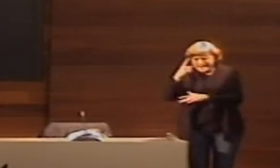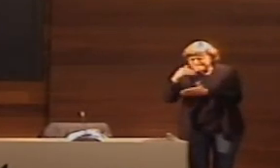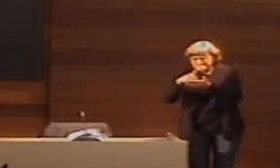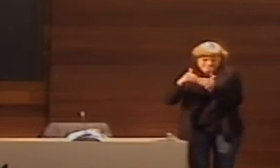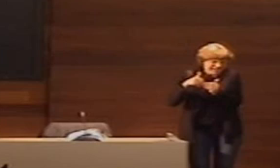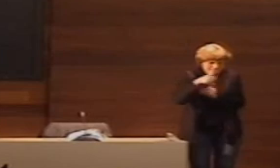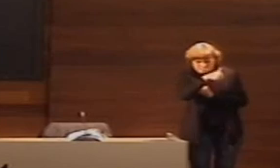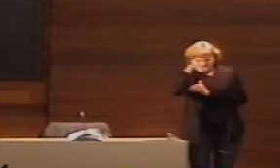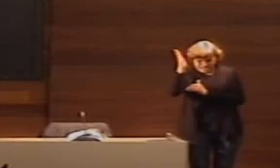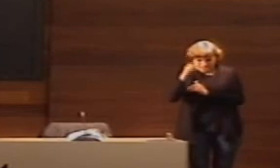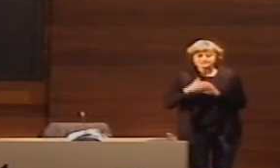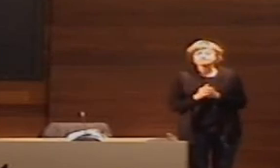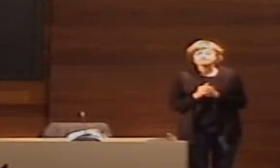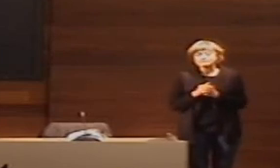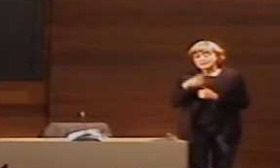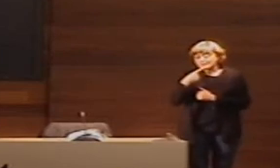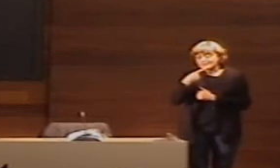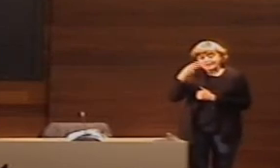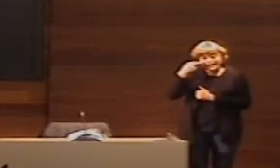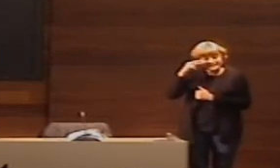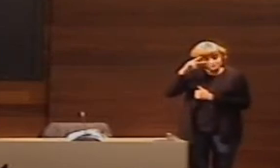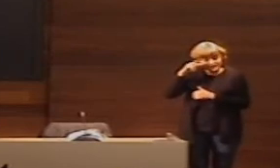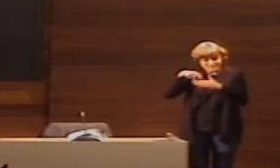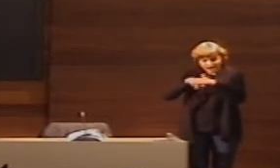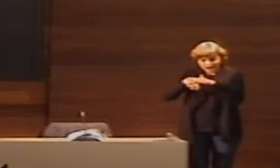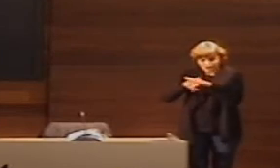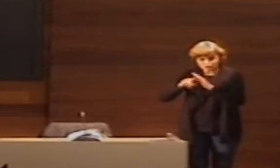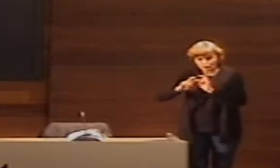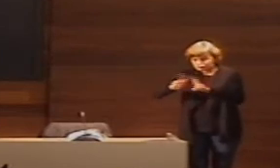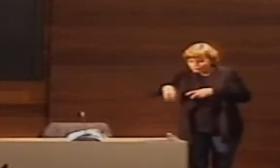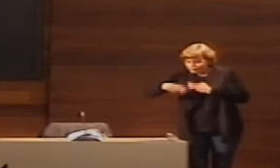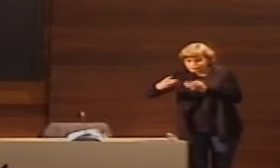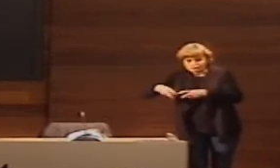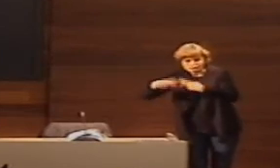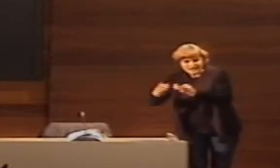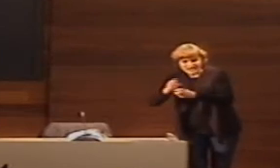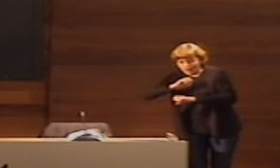como una buena experiencia de gestión de residuos en fiestas, ¿no?